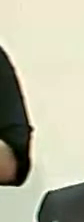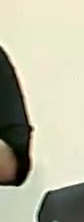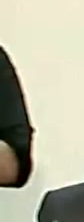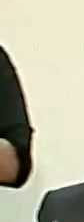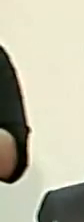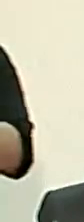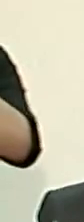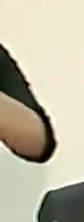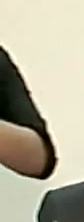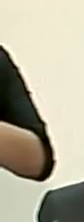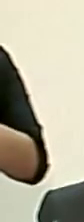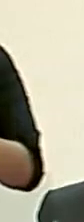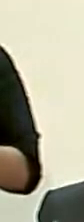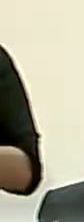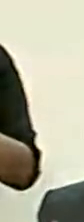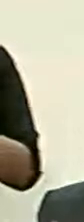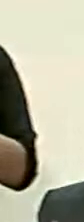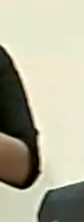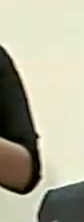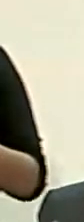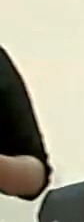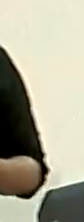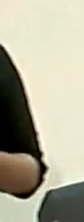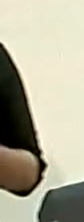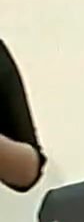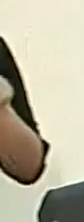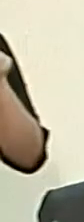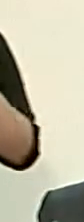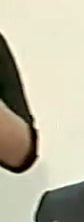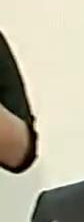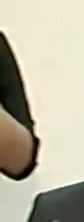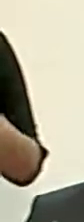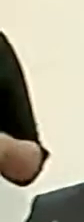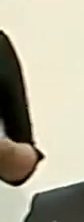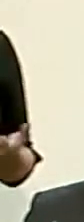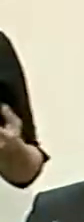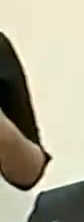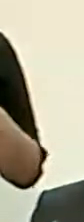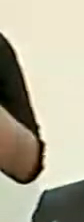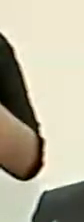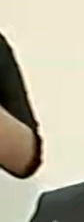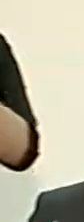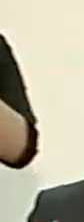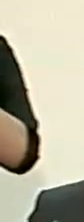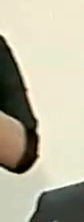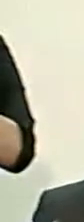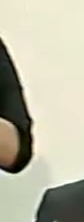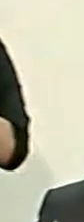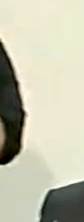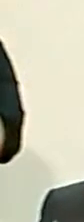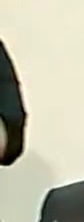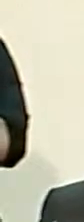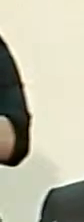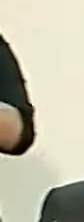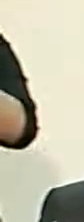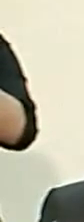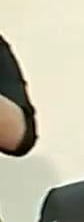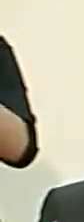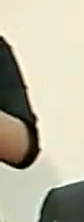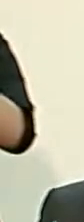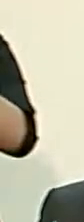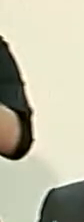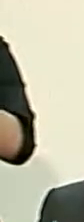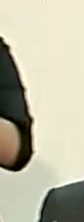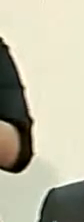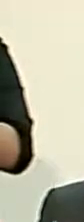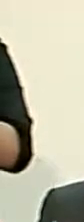realización de este proyecto, lo cual también tiene una rama legislativa que es el tema de la promoción de